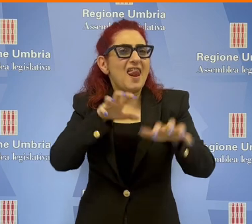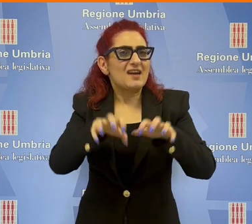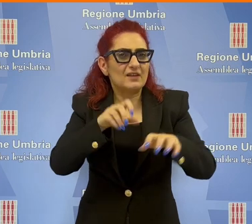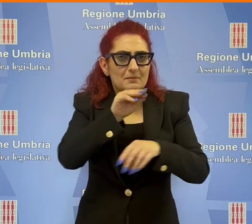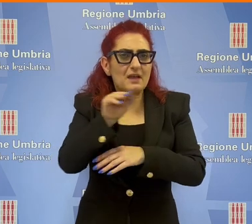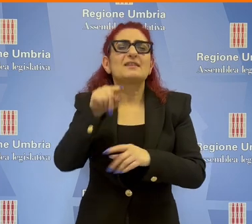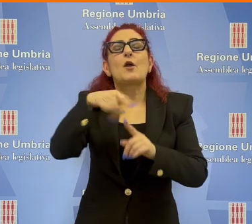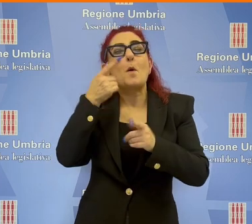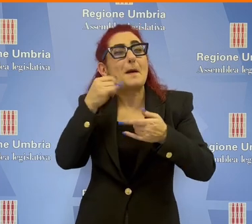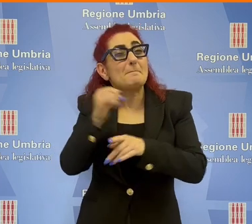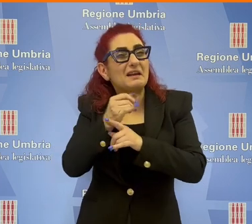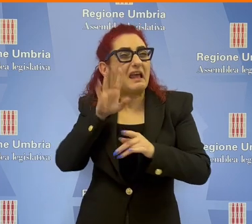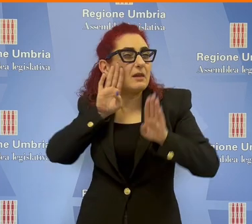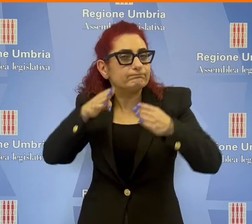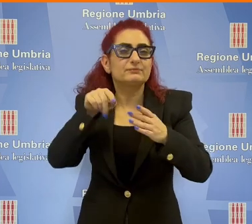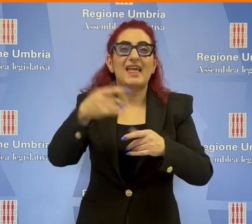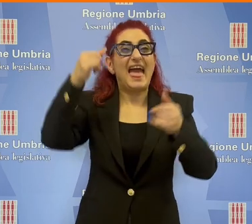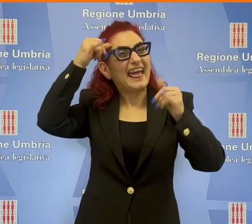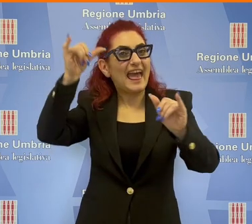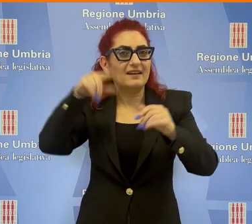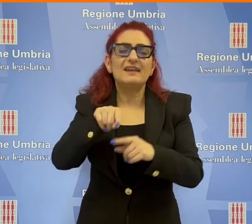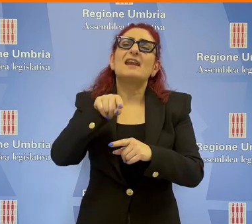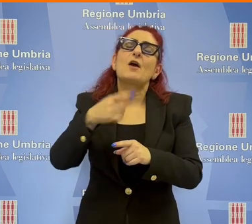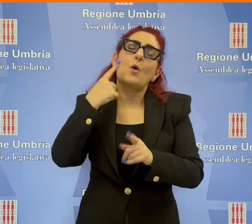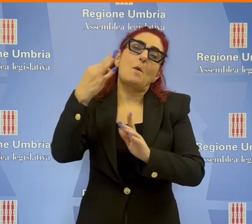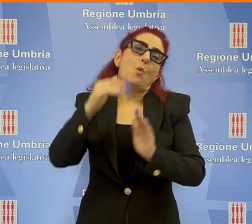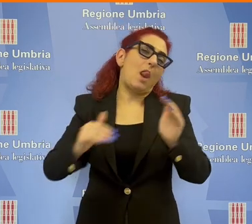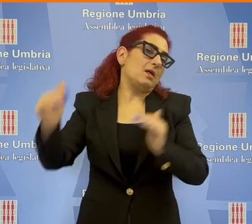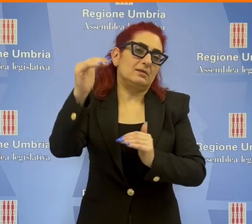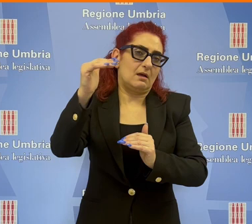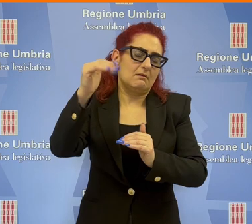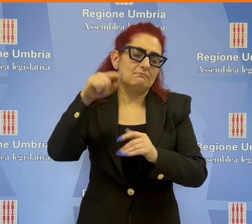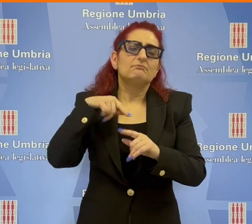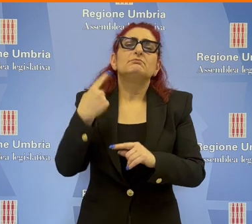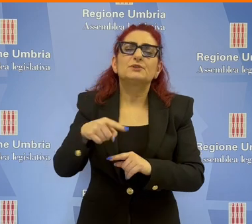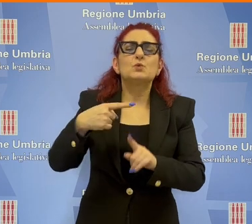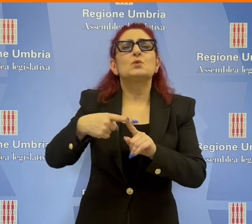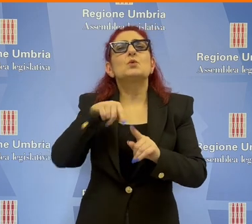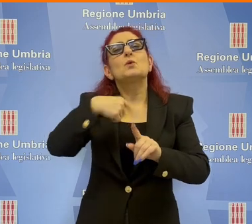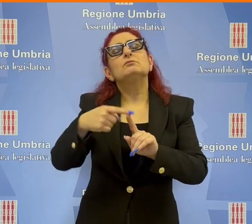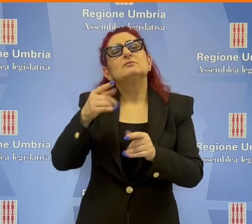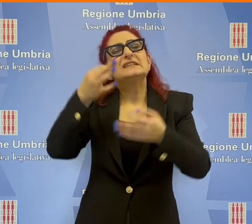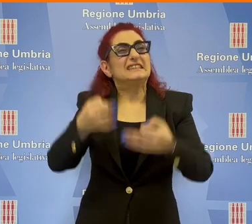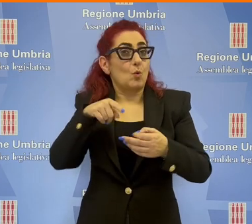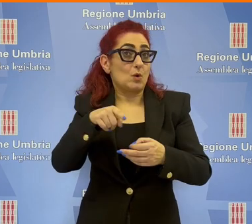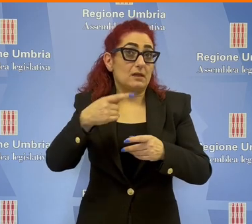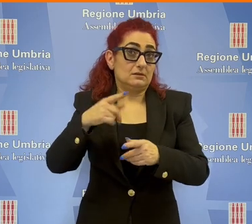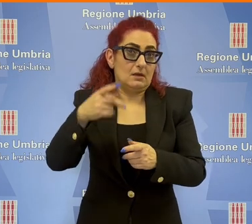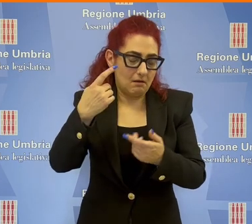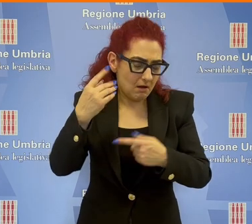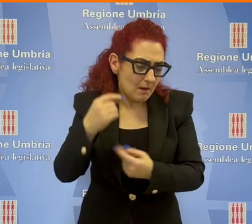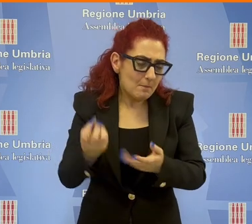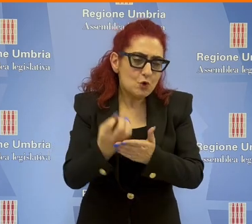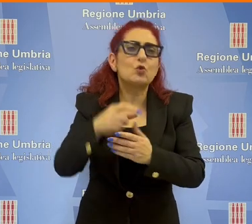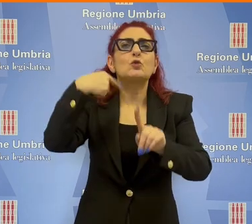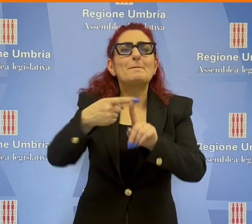in considerazione delle riconosciute qualità organolettiche del prodotto e della sicurezza dello stesso e dell'efficacia del sistema di controllo